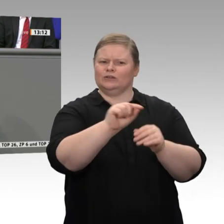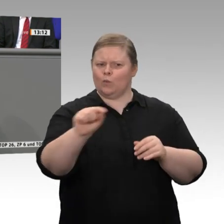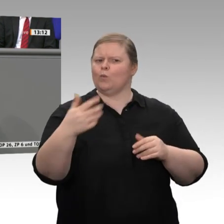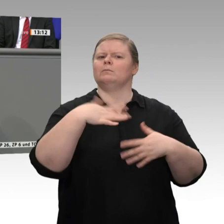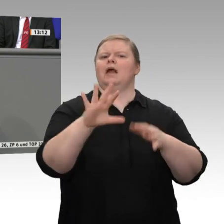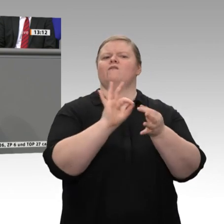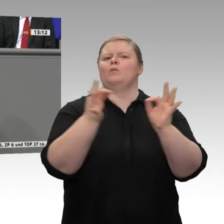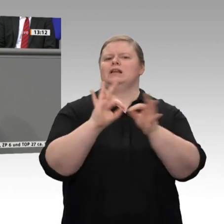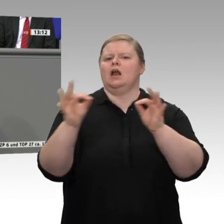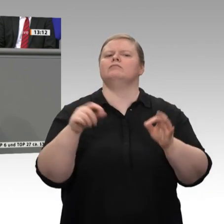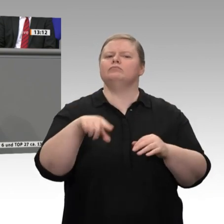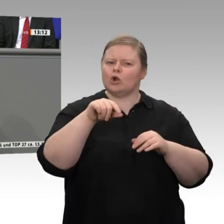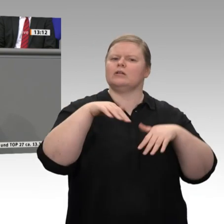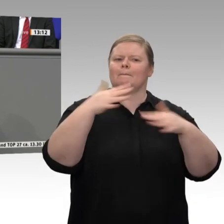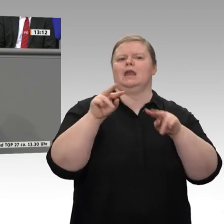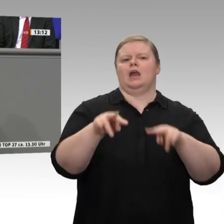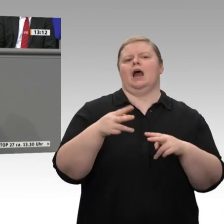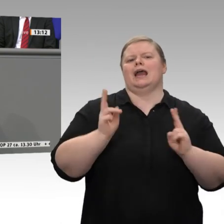Gesetz eine höhere Rechtssicherheit schafft, weil man